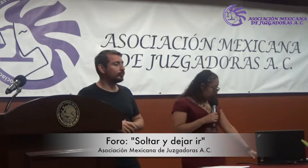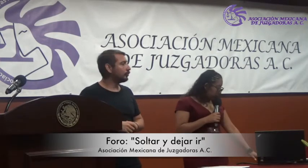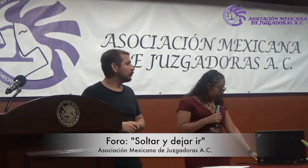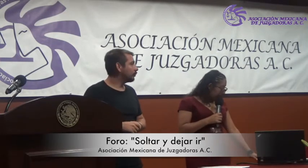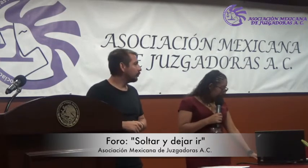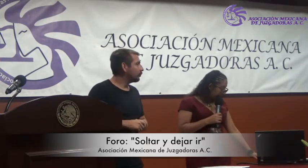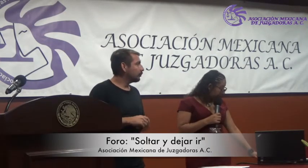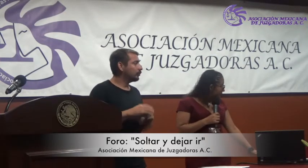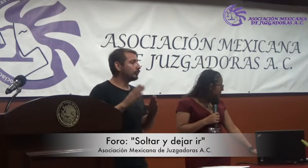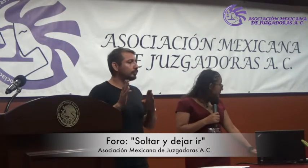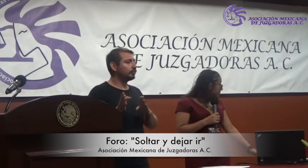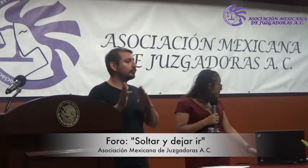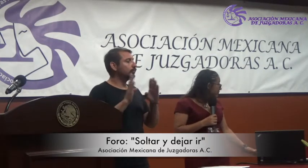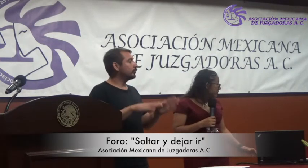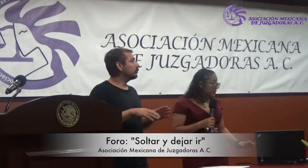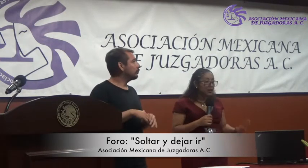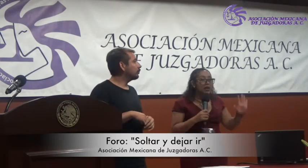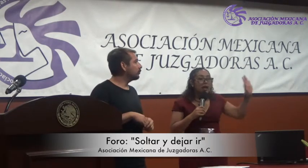Vamos a...